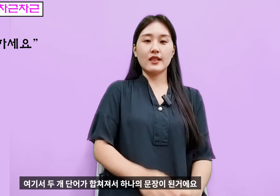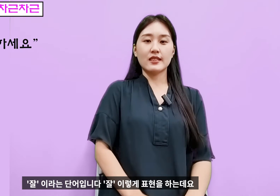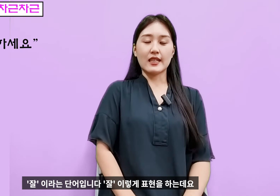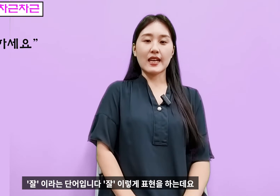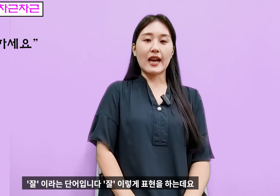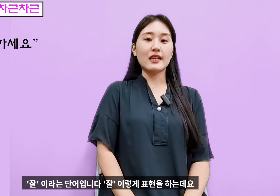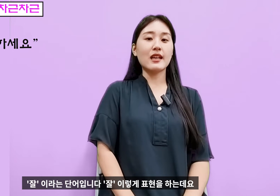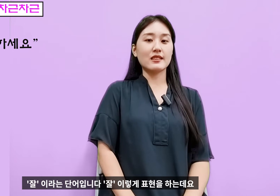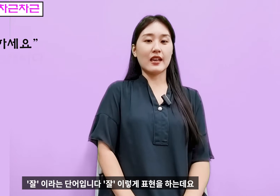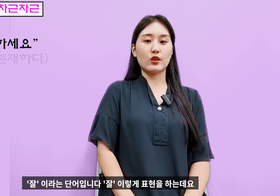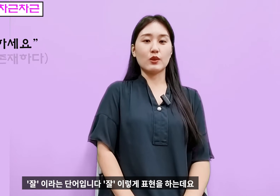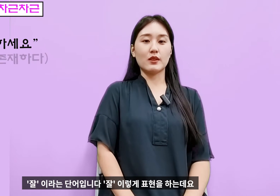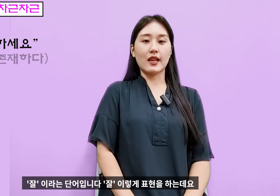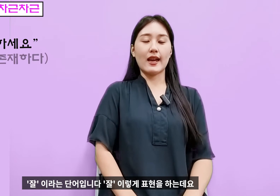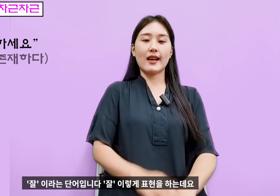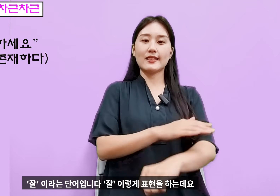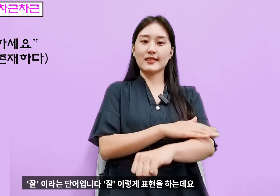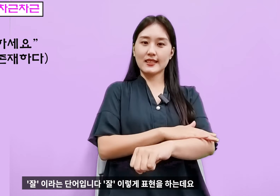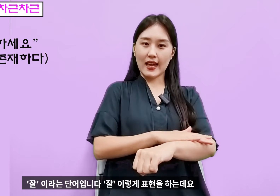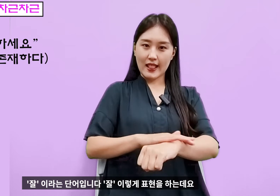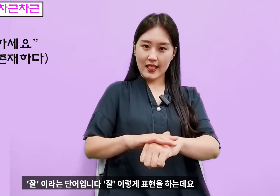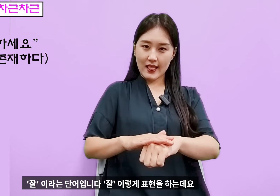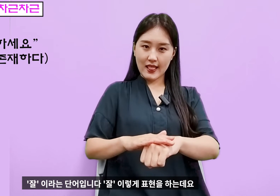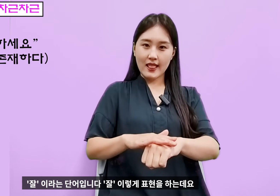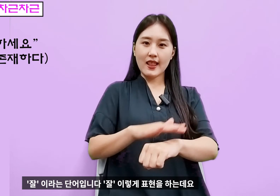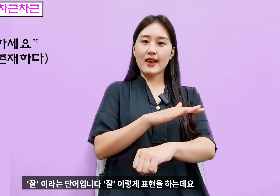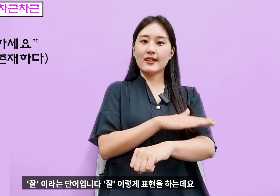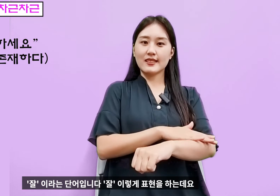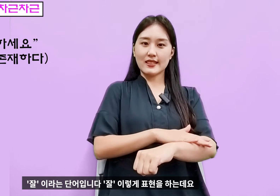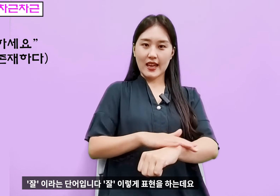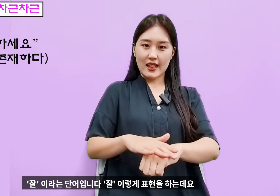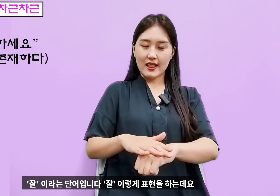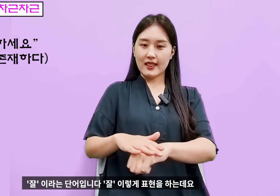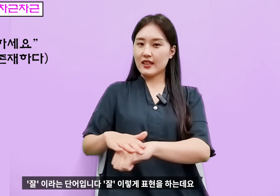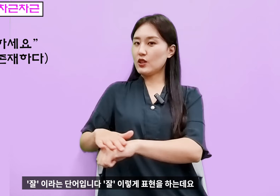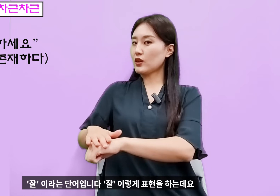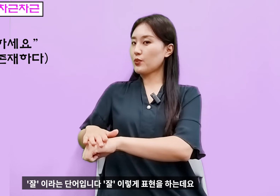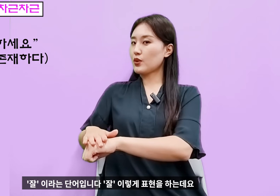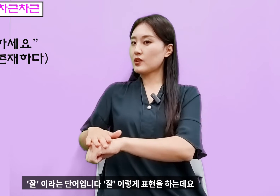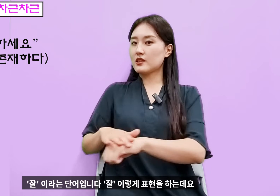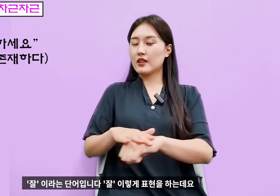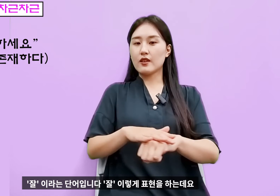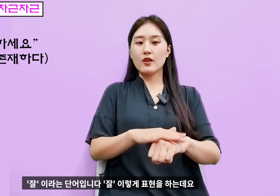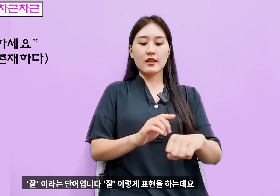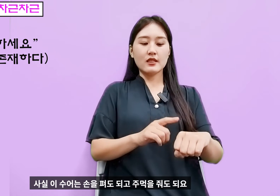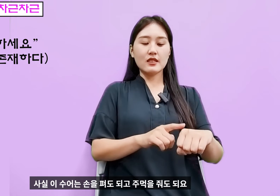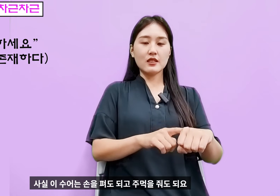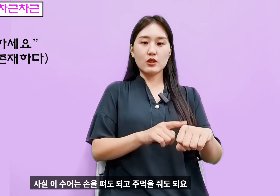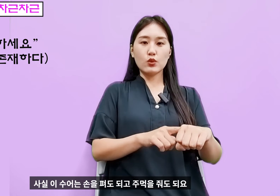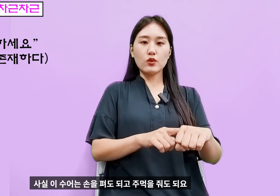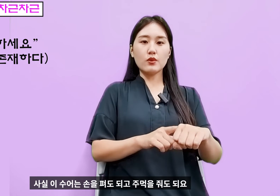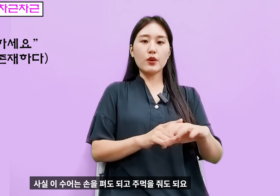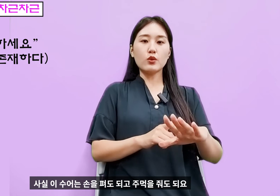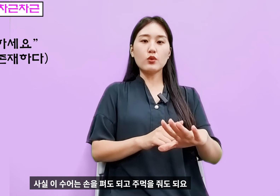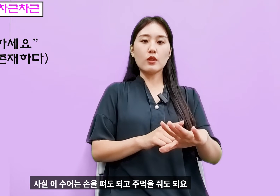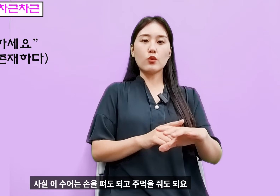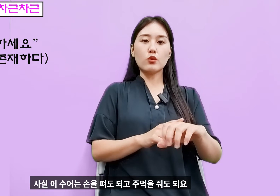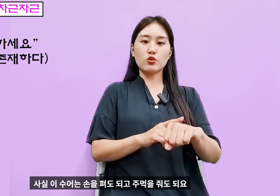자, 잘이라는 단어입니다. 잘, 잘. 이렇게 표현을 하는데요. 사실 이 손은 펴도 되고 주먹을